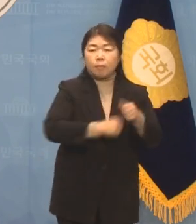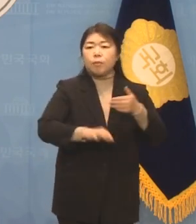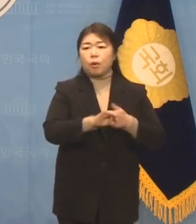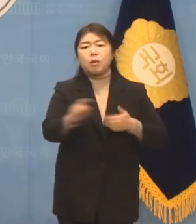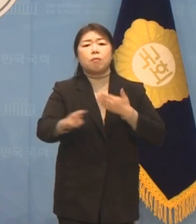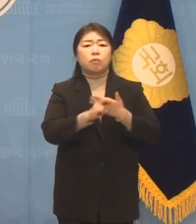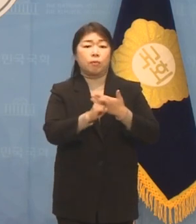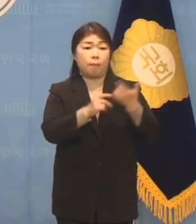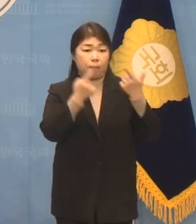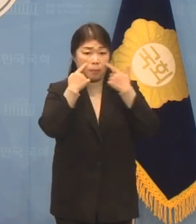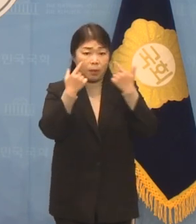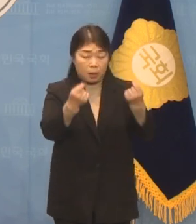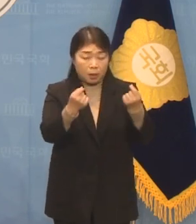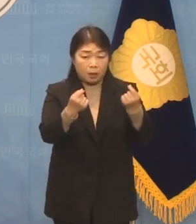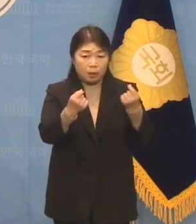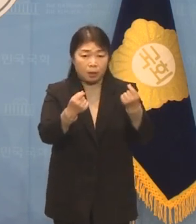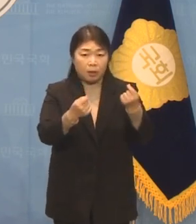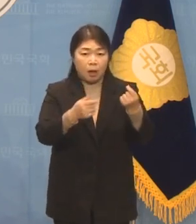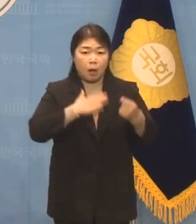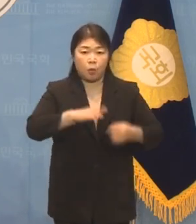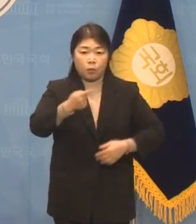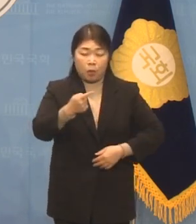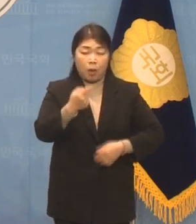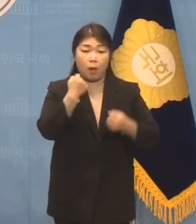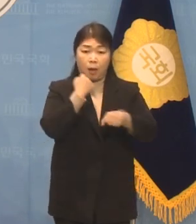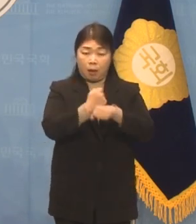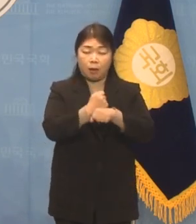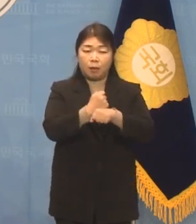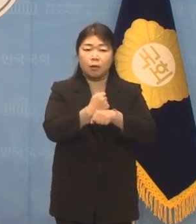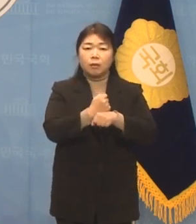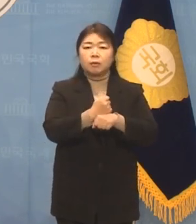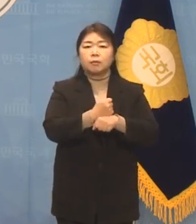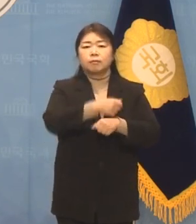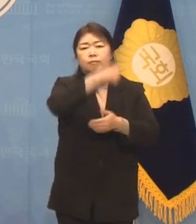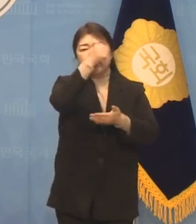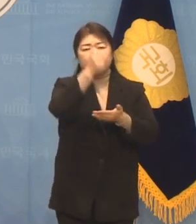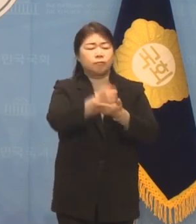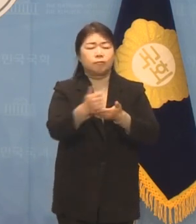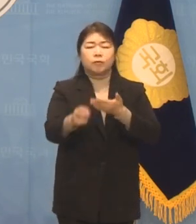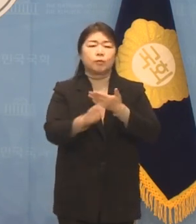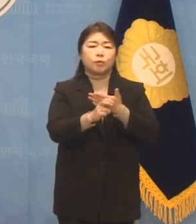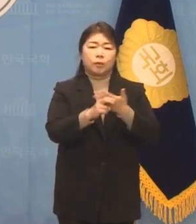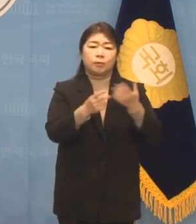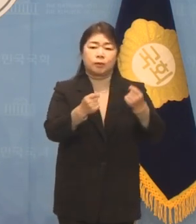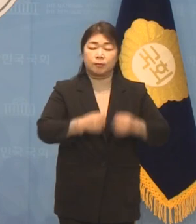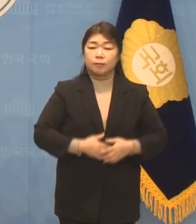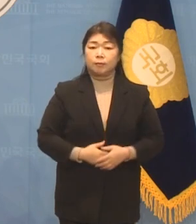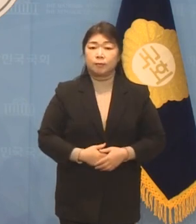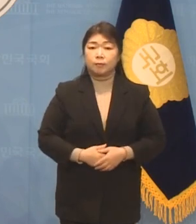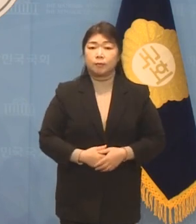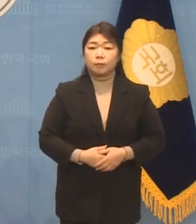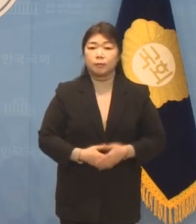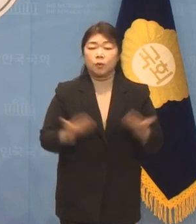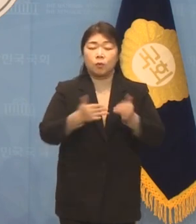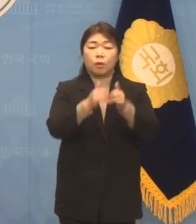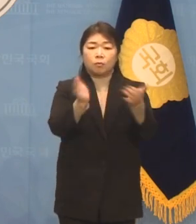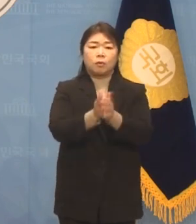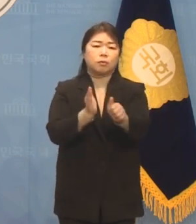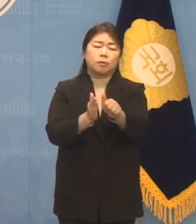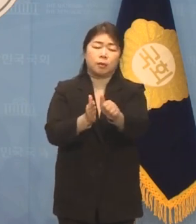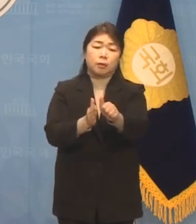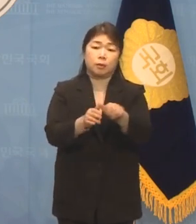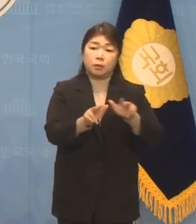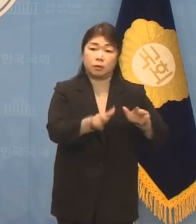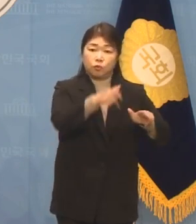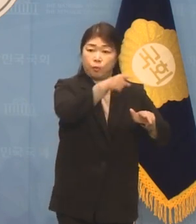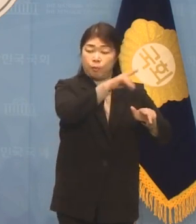인지하면서도 악행을 자행한 것이나 마찬가지입니다. 노동부에 촉구합니다. 지금 당장 쿠팡 위법